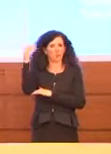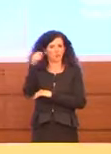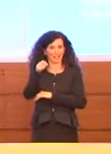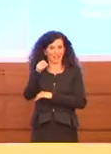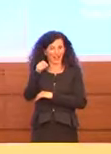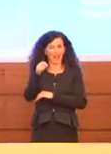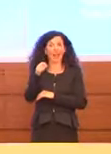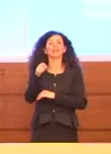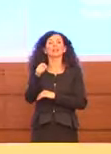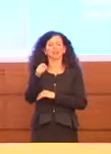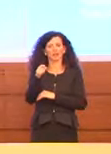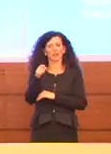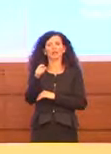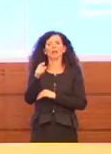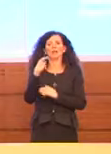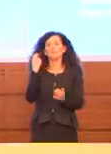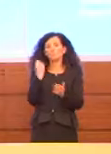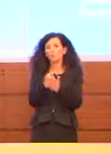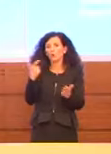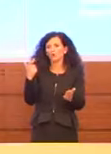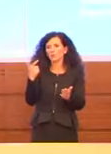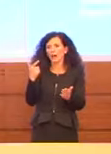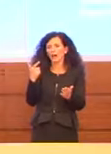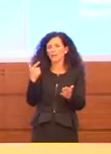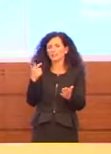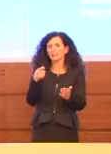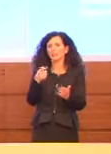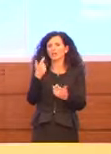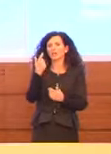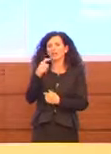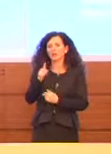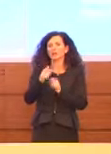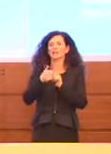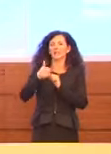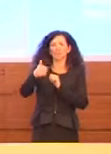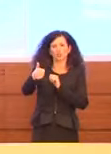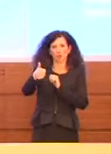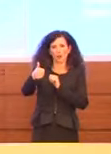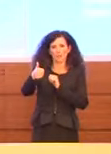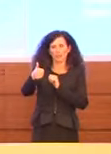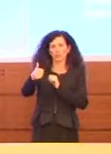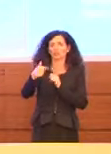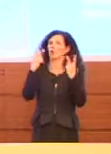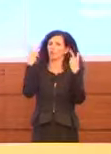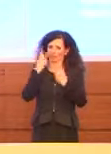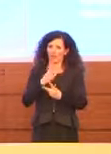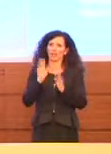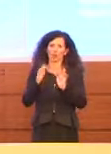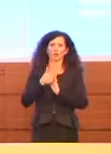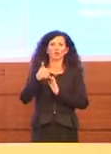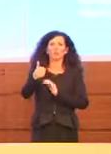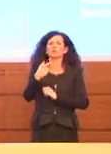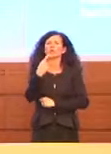per assicurare un isolamento efficace delle persone